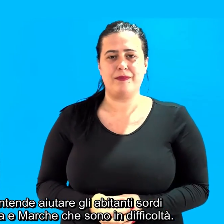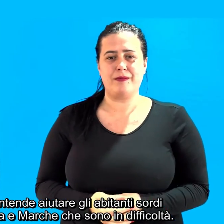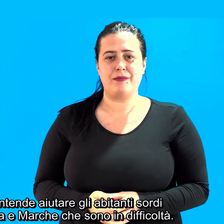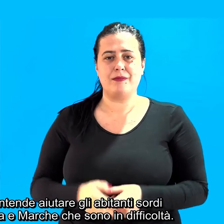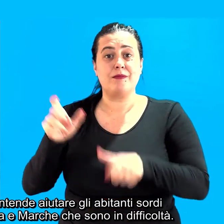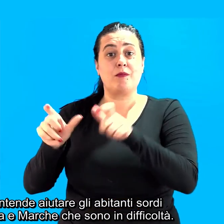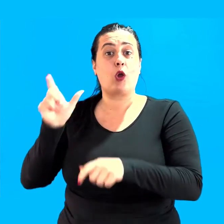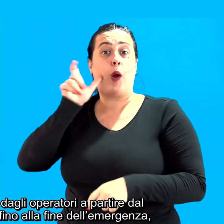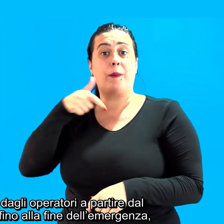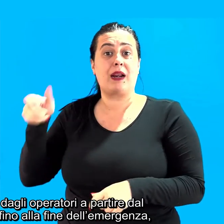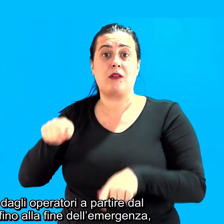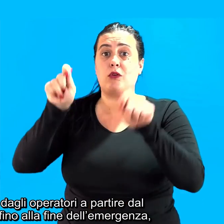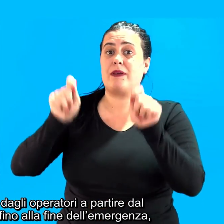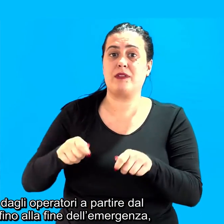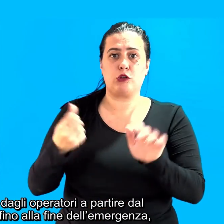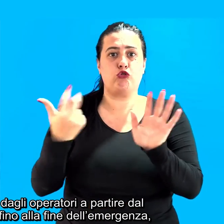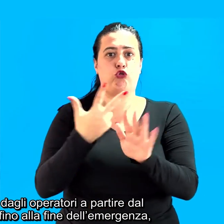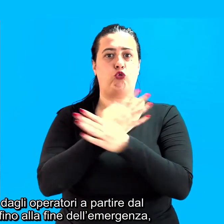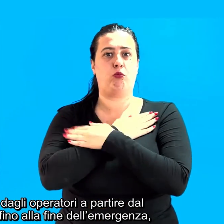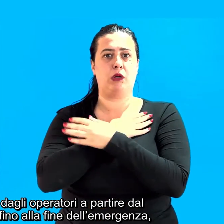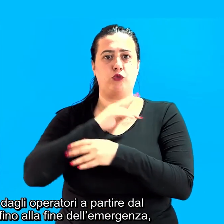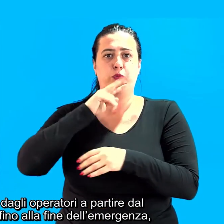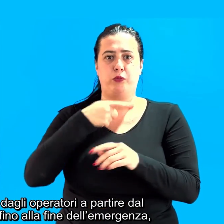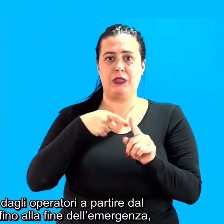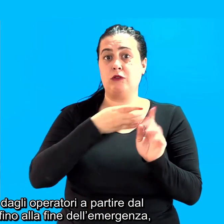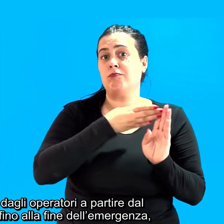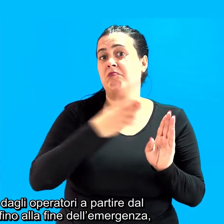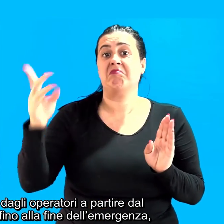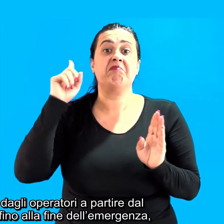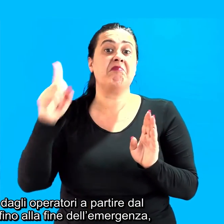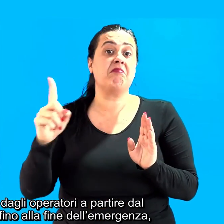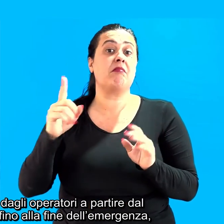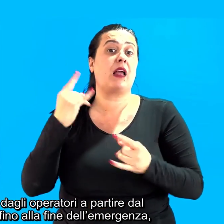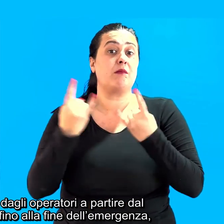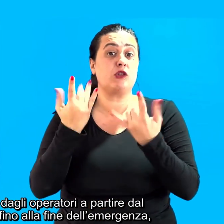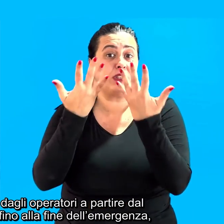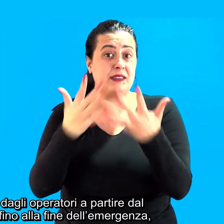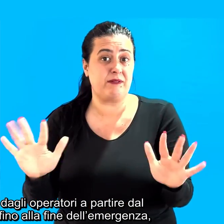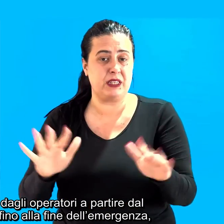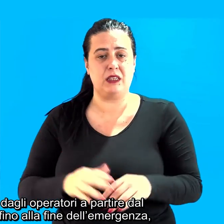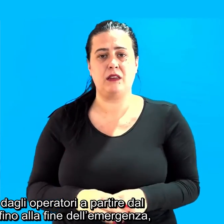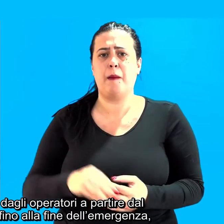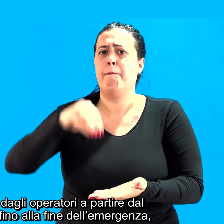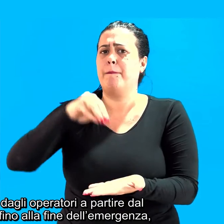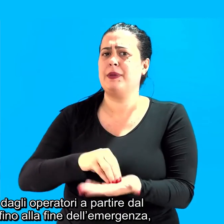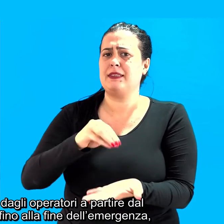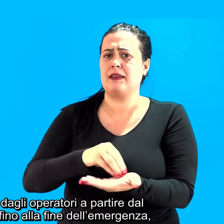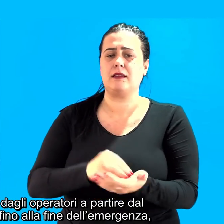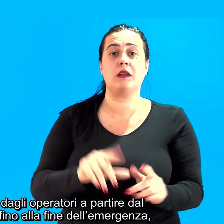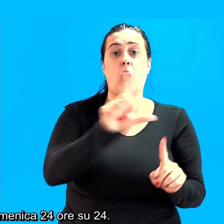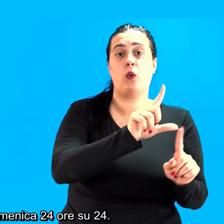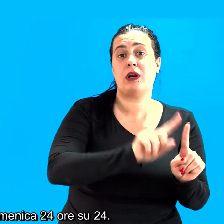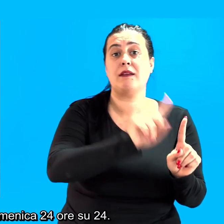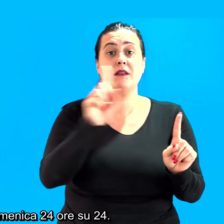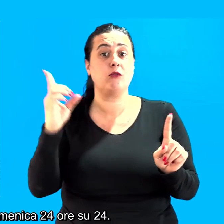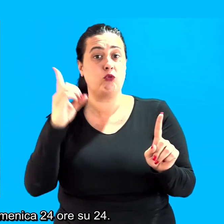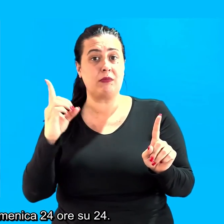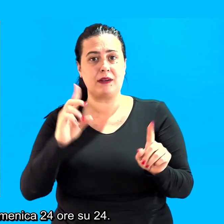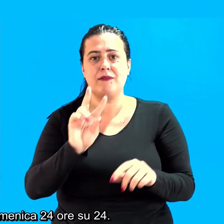difficoltà. Il servizio sarà prestato dagli operatori a partire dal 18 maggio pomeriggio e fino alla fine dell'emergenza, dall